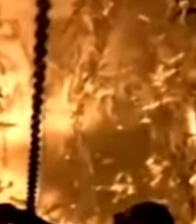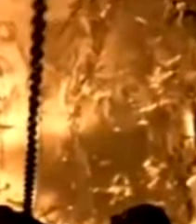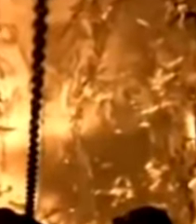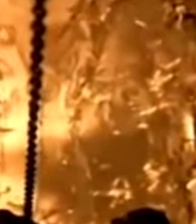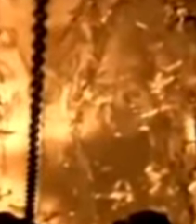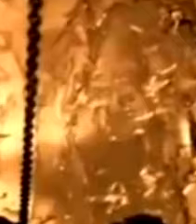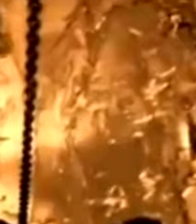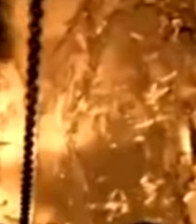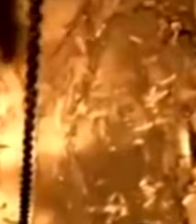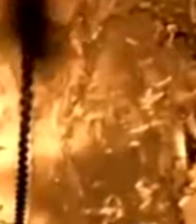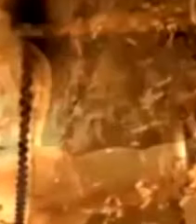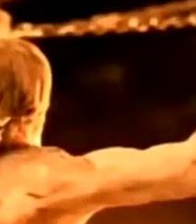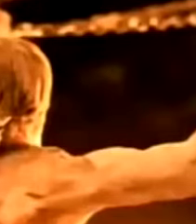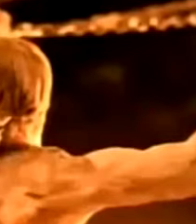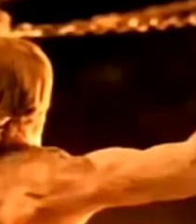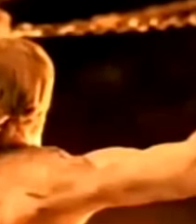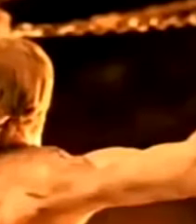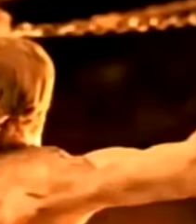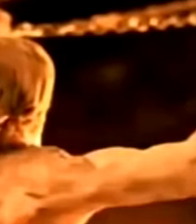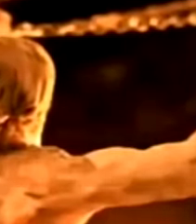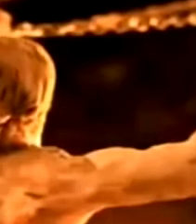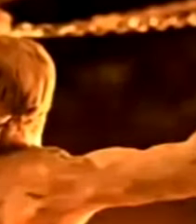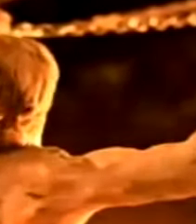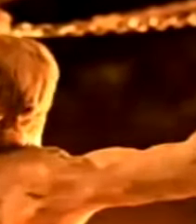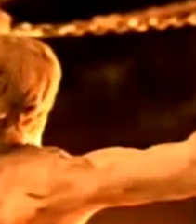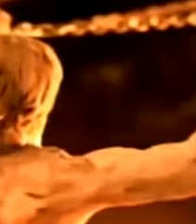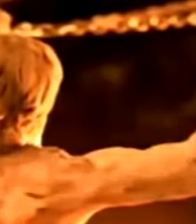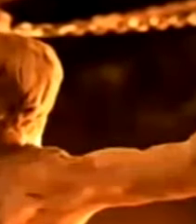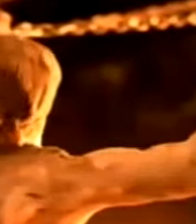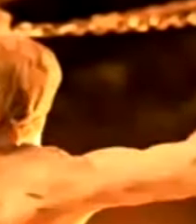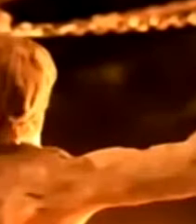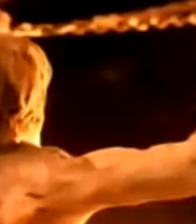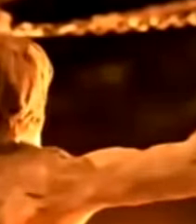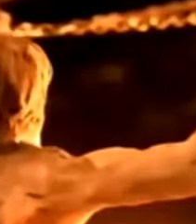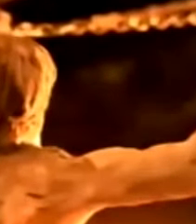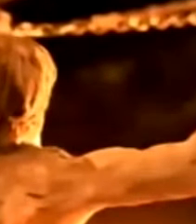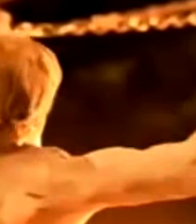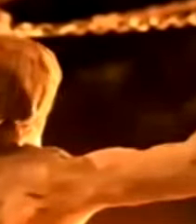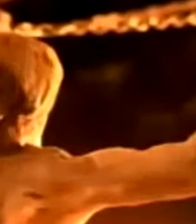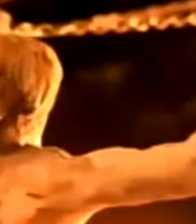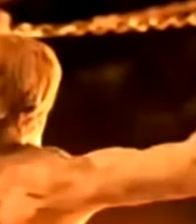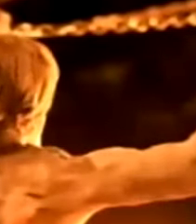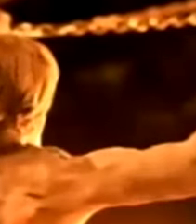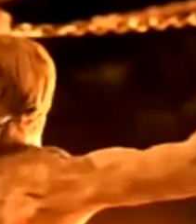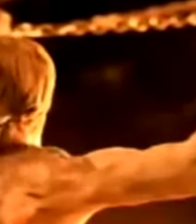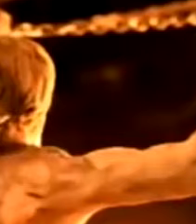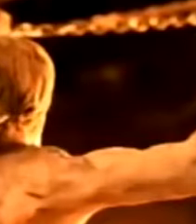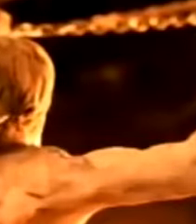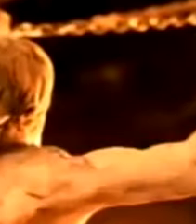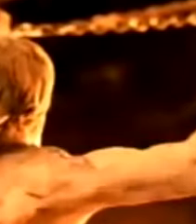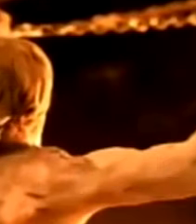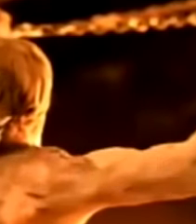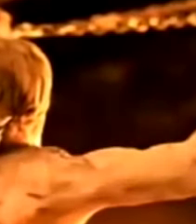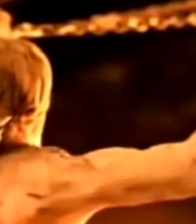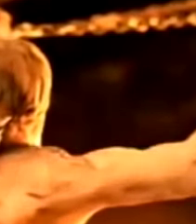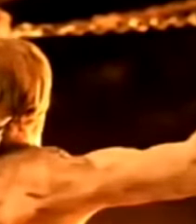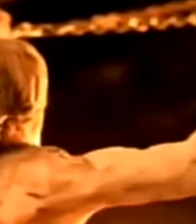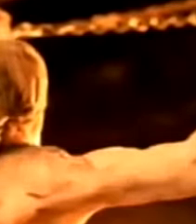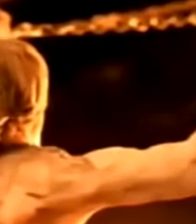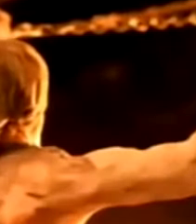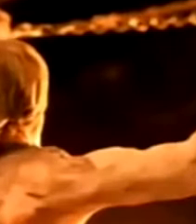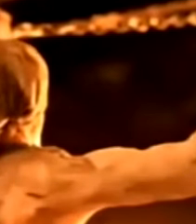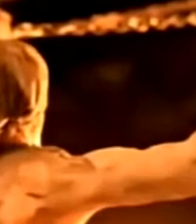Eles não conseguem entender sua fantástica história sobre o mundo fora da